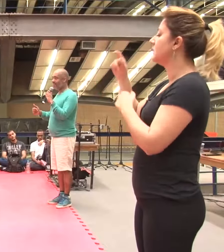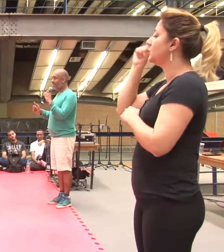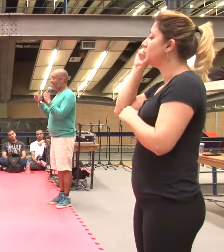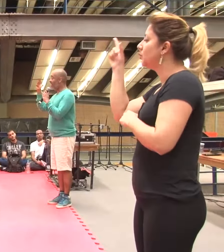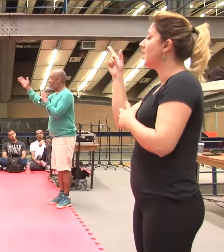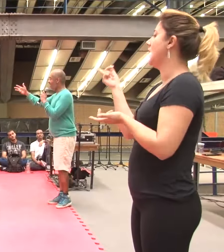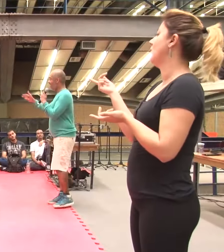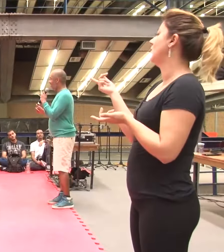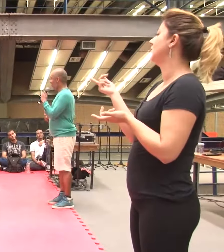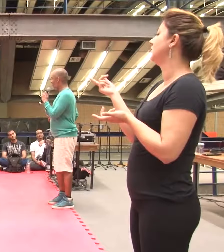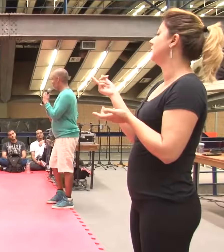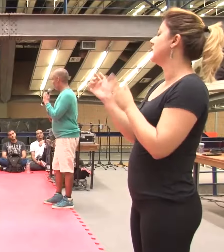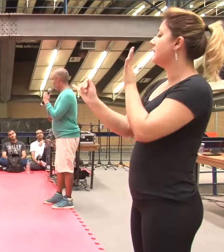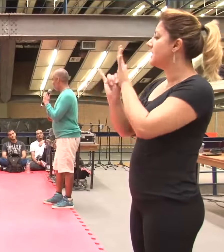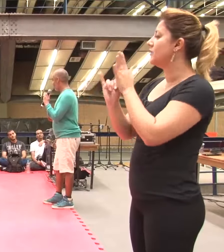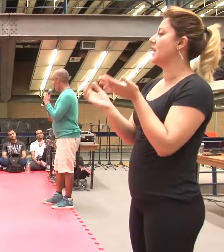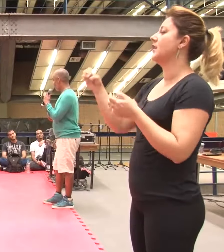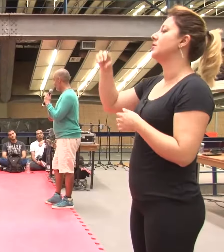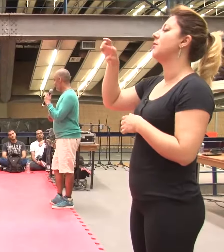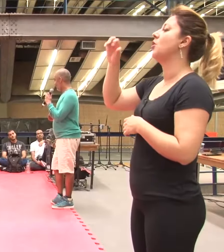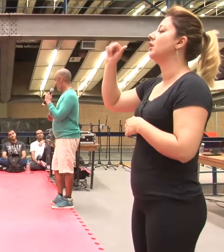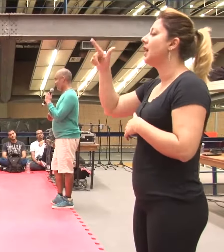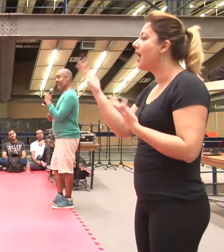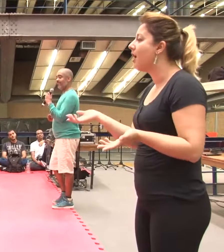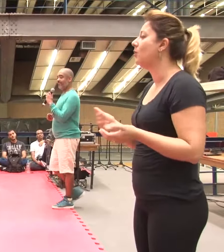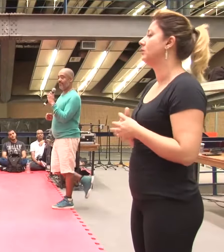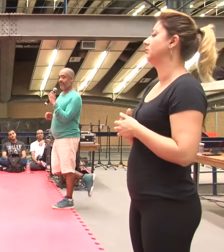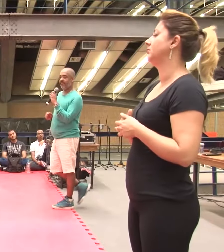morais, identitárias.